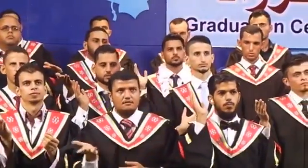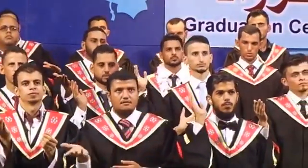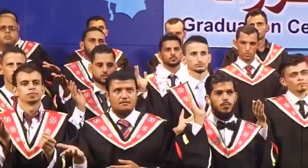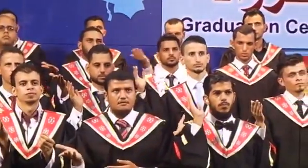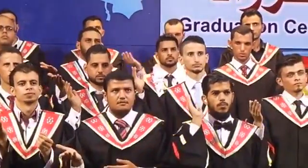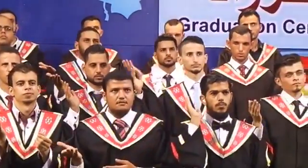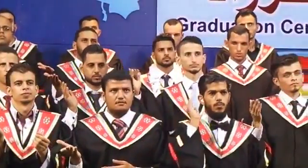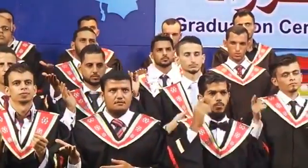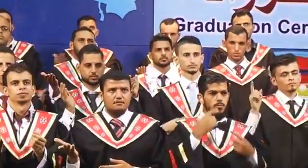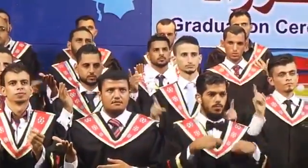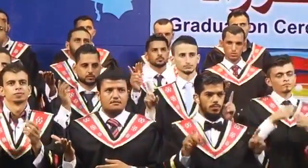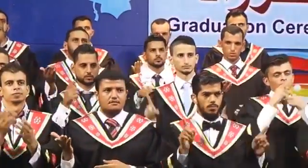برودة